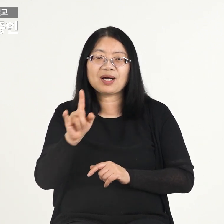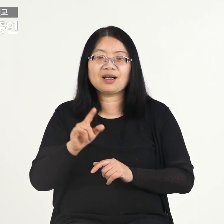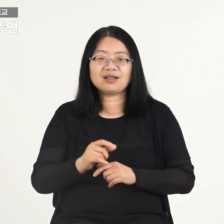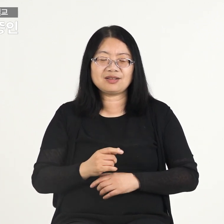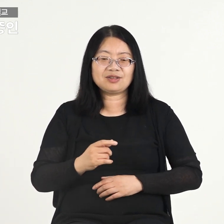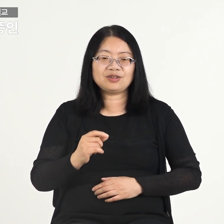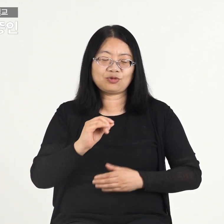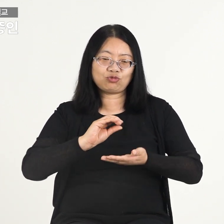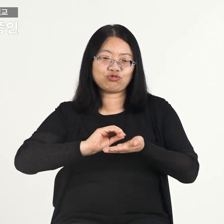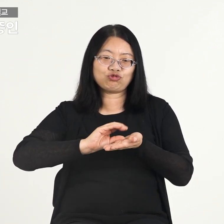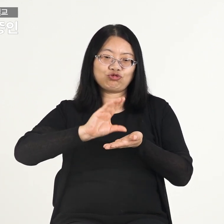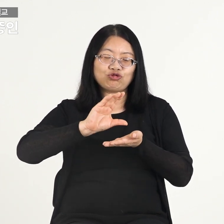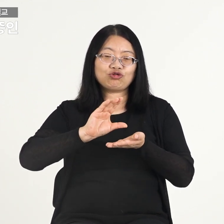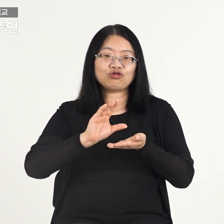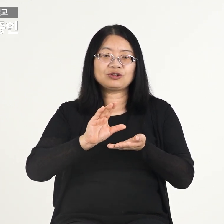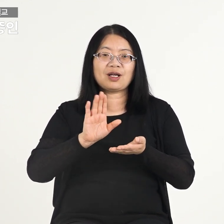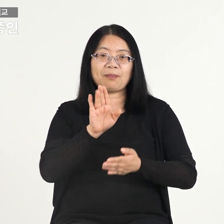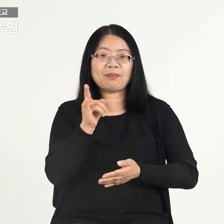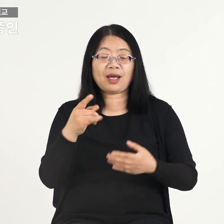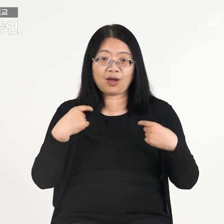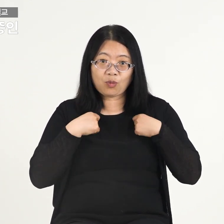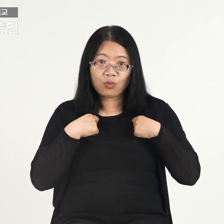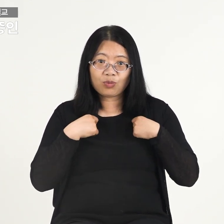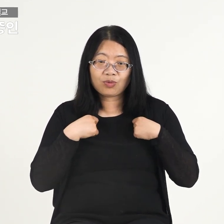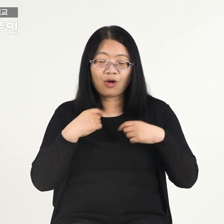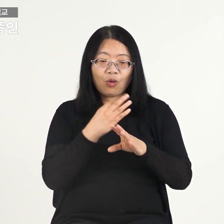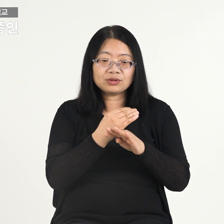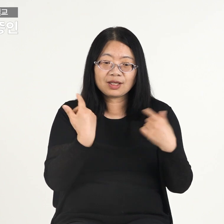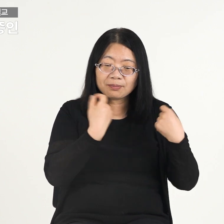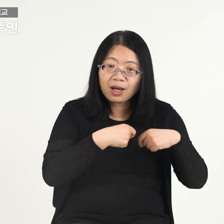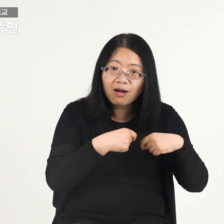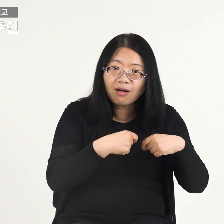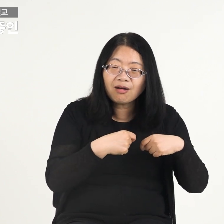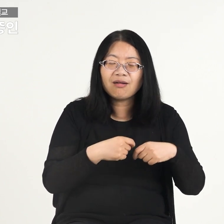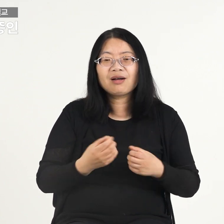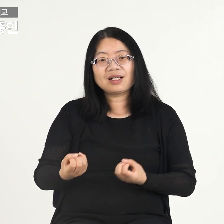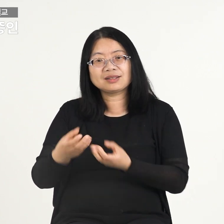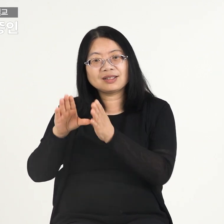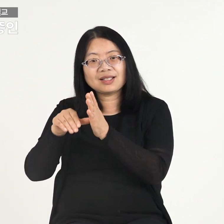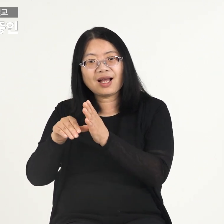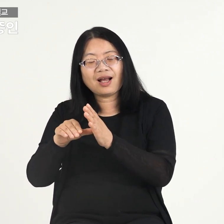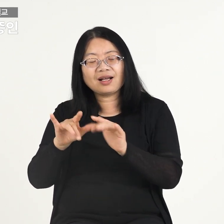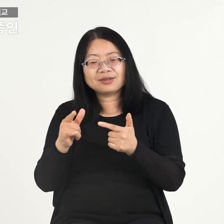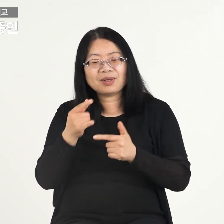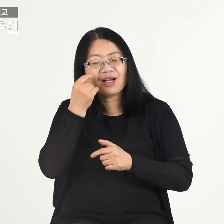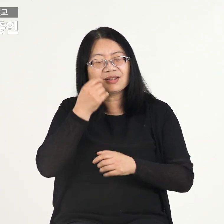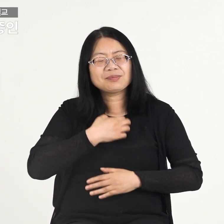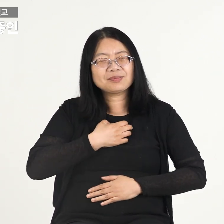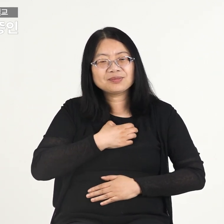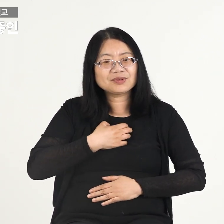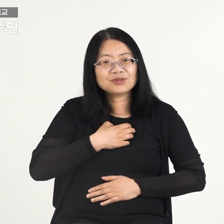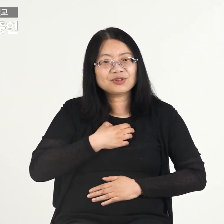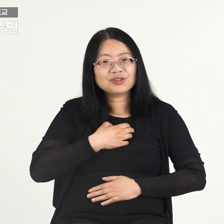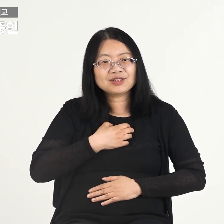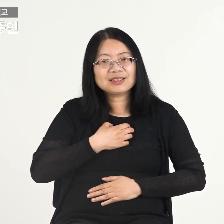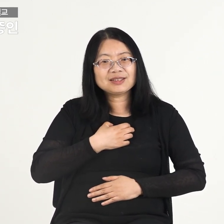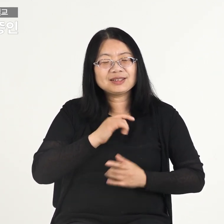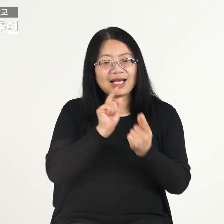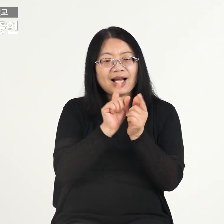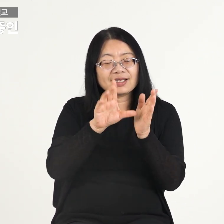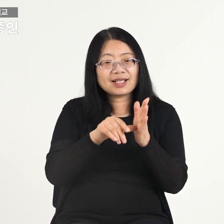옷인가요? 잔치 때 아니면 어떤 심판과 슬픔의 전조 때 입는